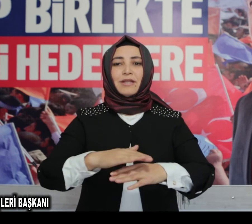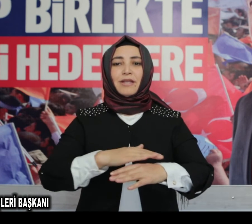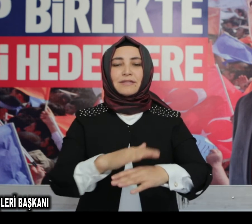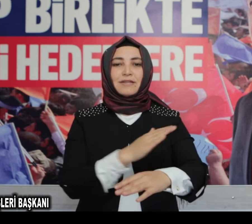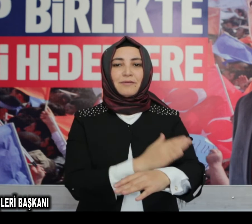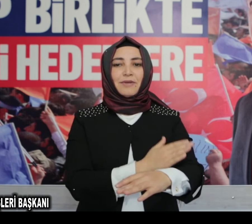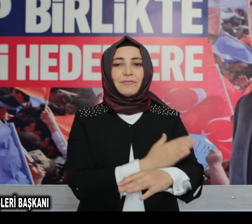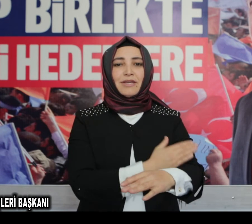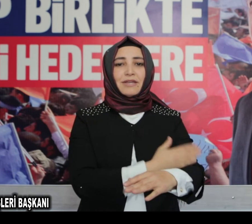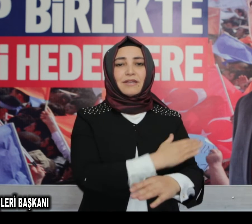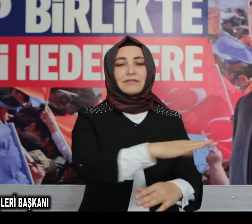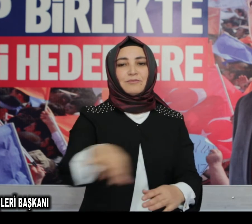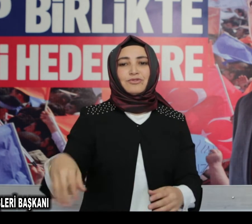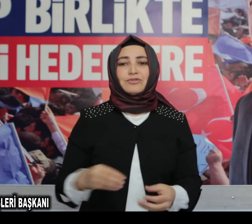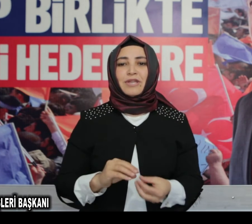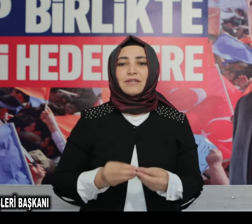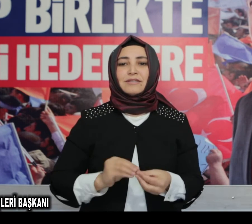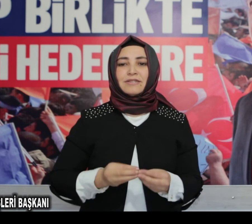millet, memleket, bütün derdi.